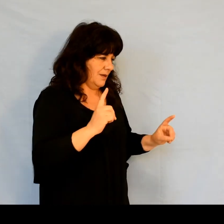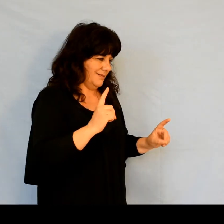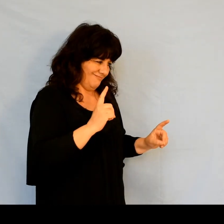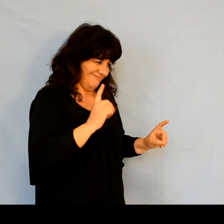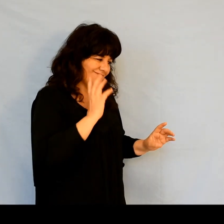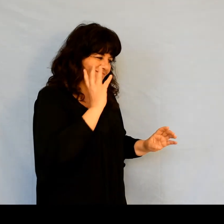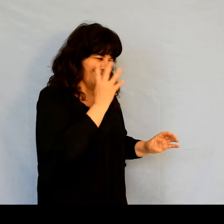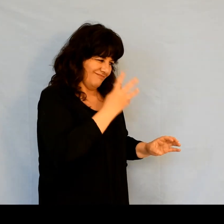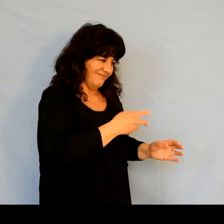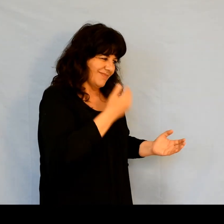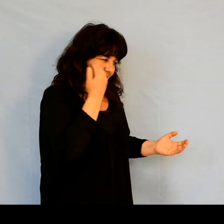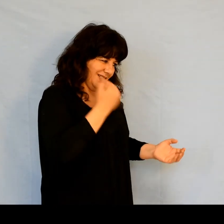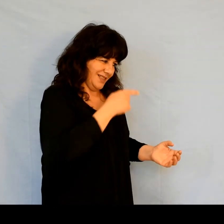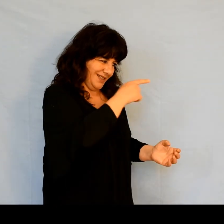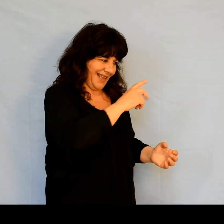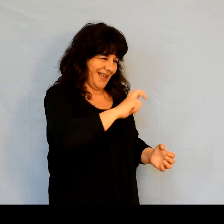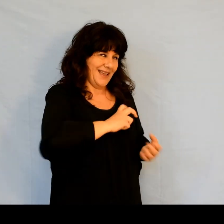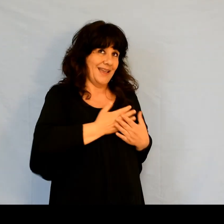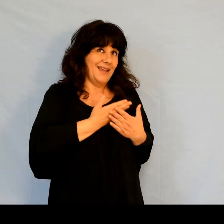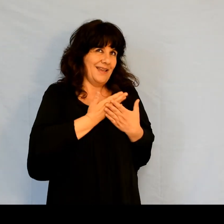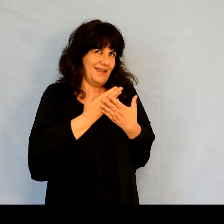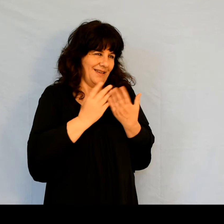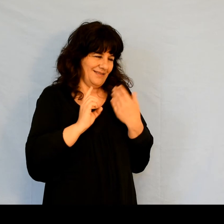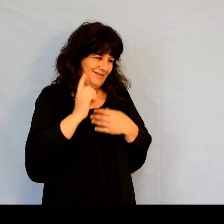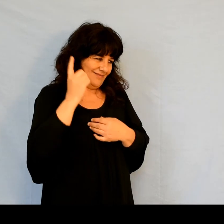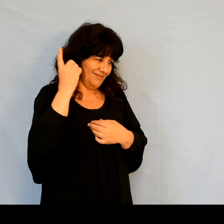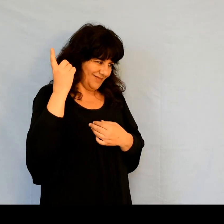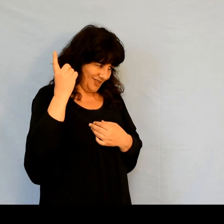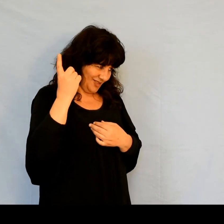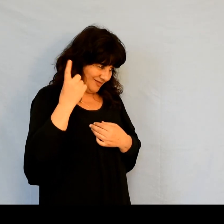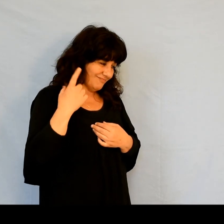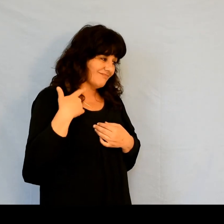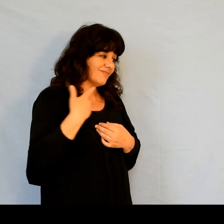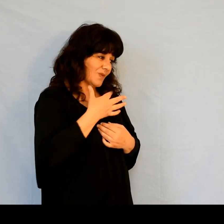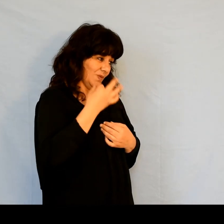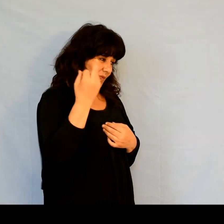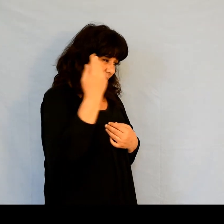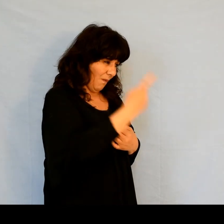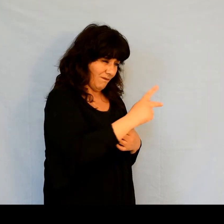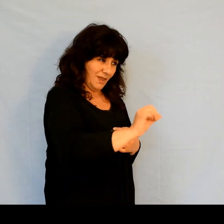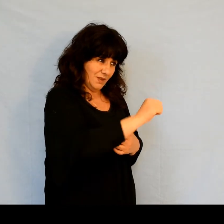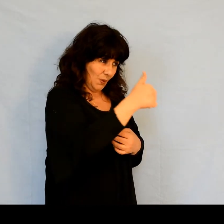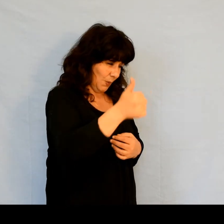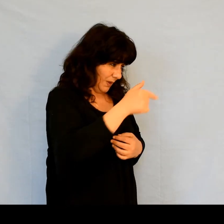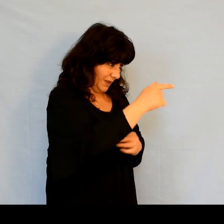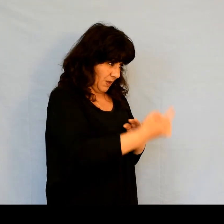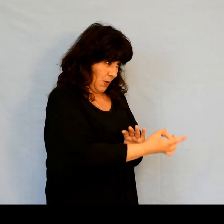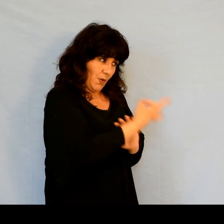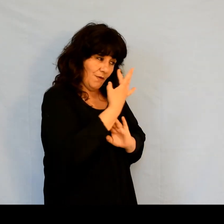crains Dieu. Tu ne m'as pas refusé ton fils, ton unique. »